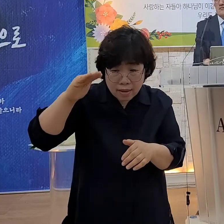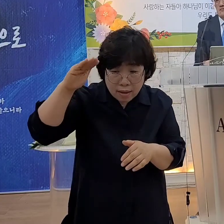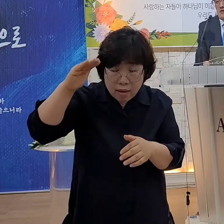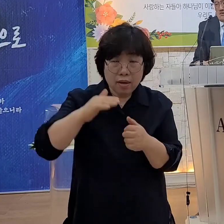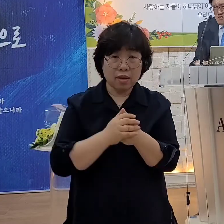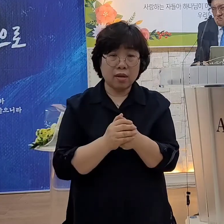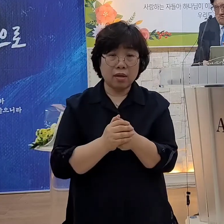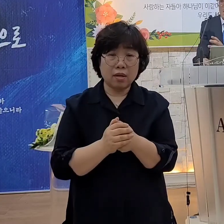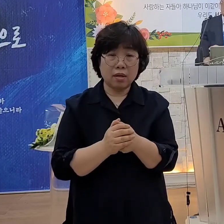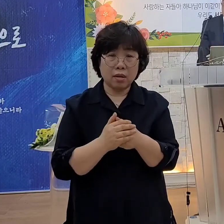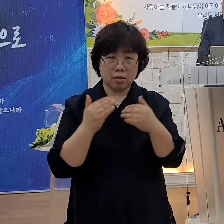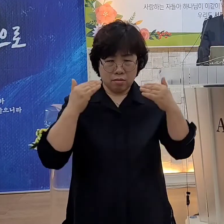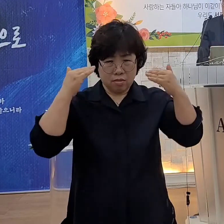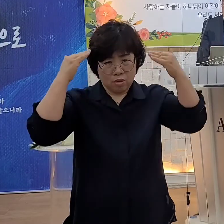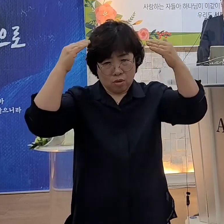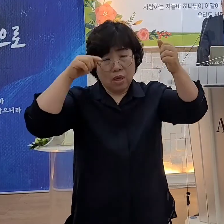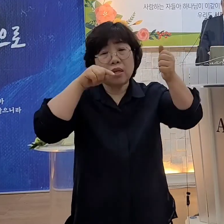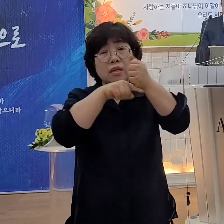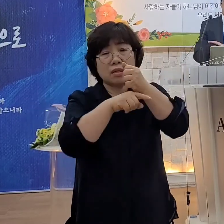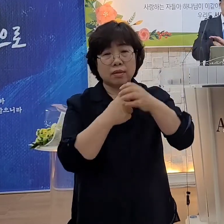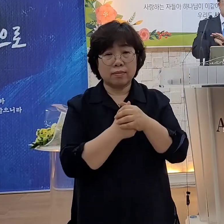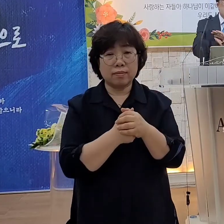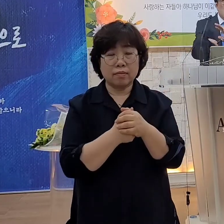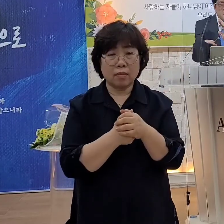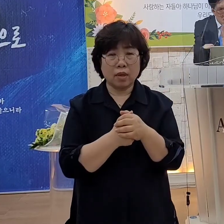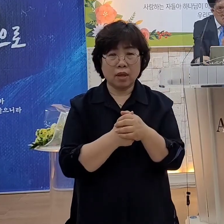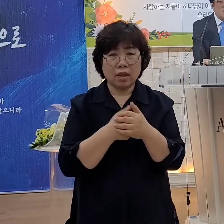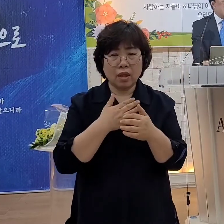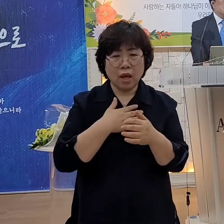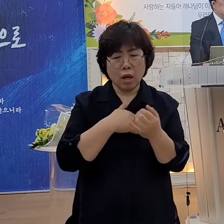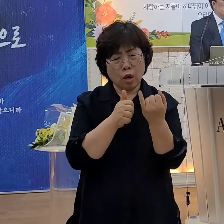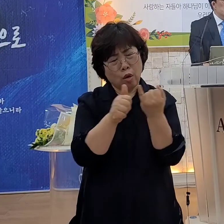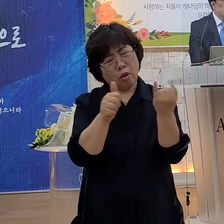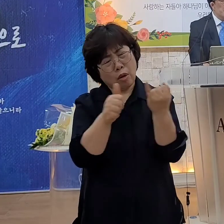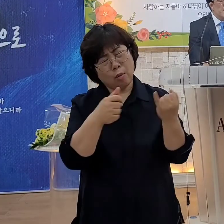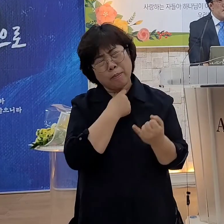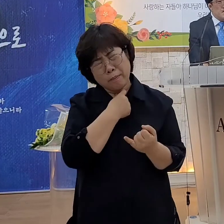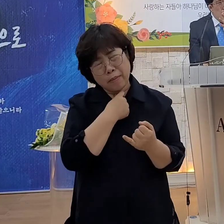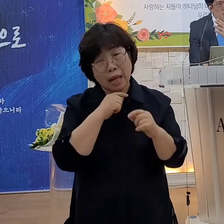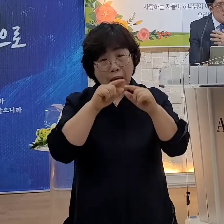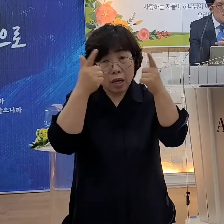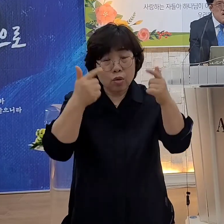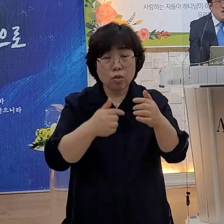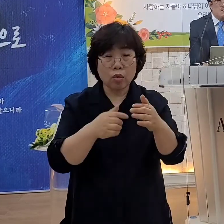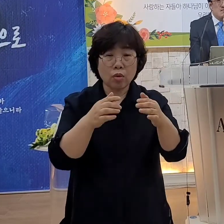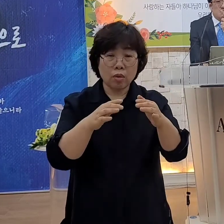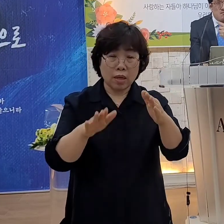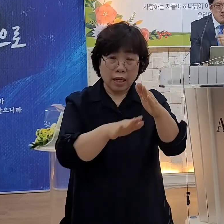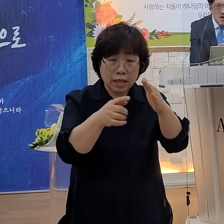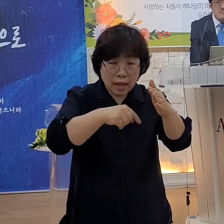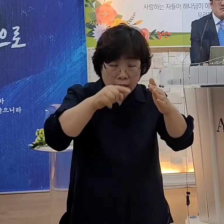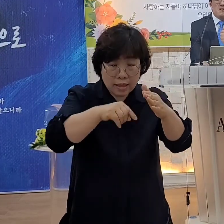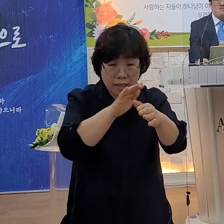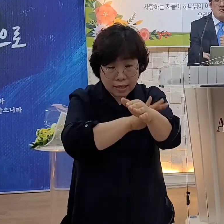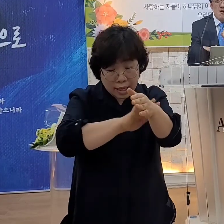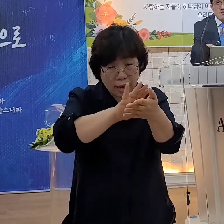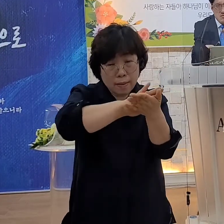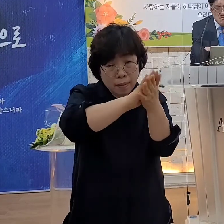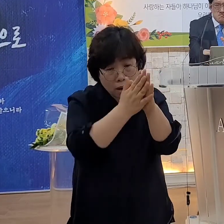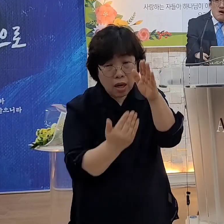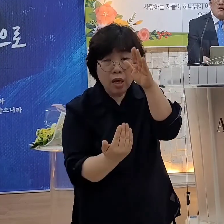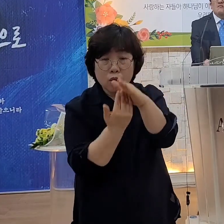잘 자라서 성숙하라는 얘기예요. 내가 맨날 이러면 어쩔고 이게 아니고 그 안에서 잘 크고 잘